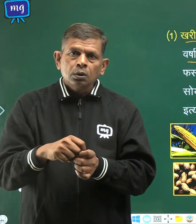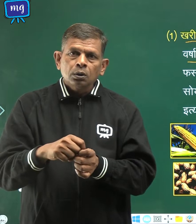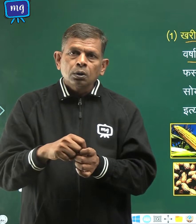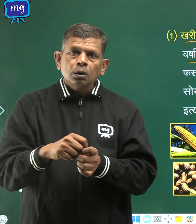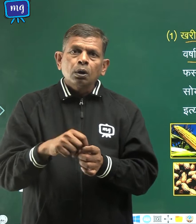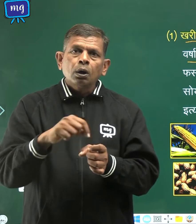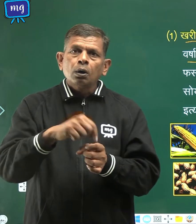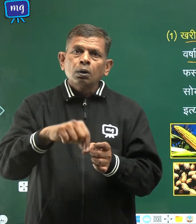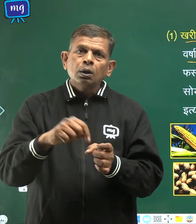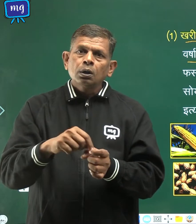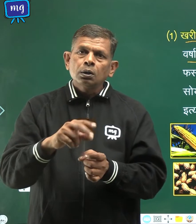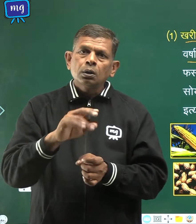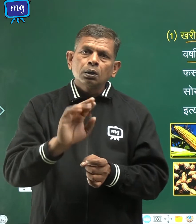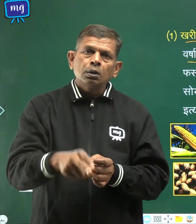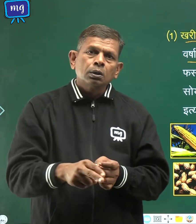बोया जाता है,